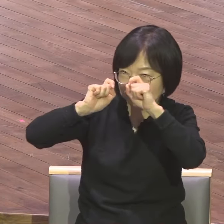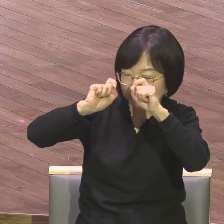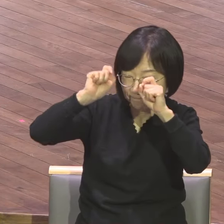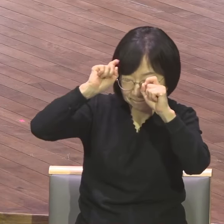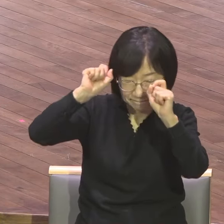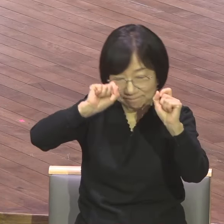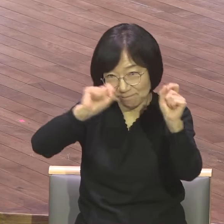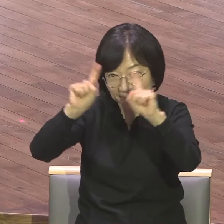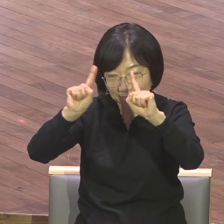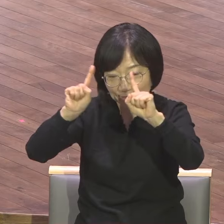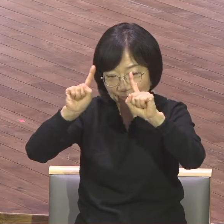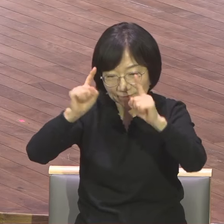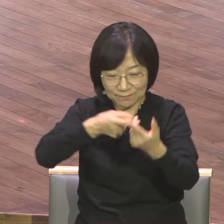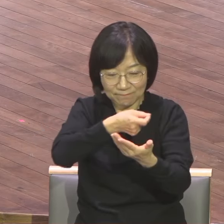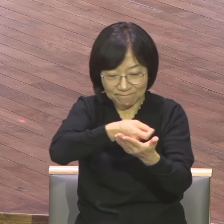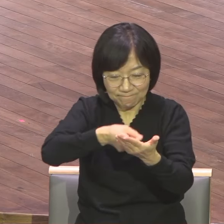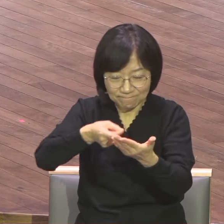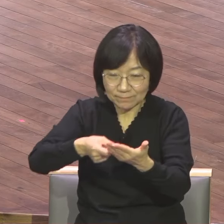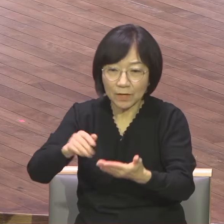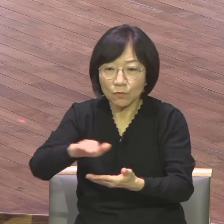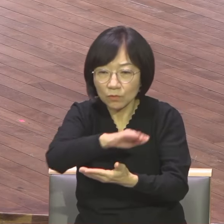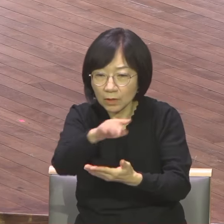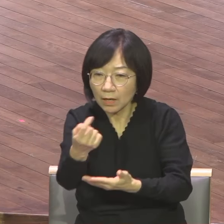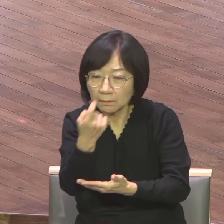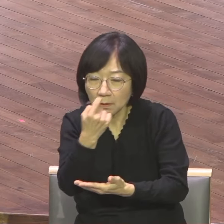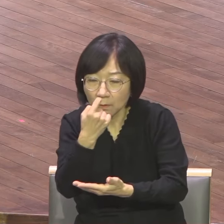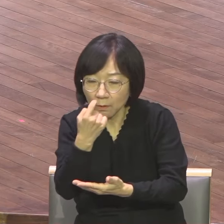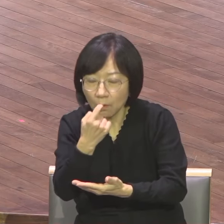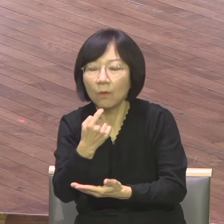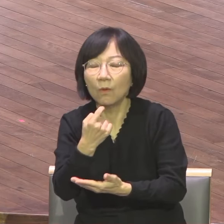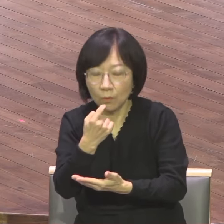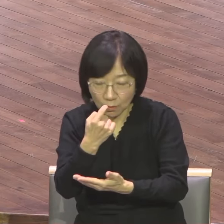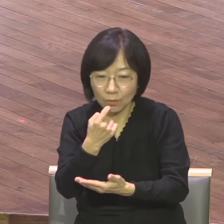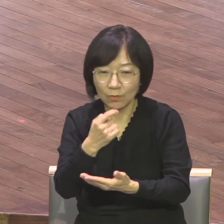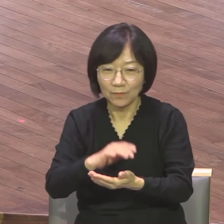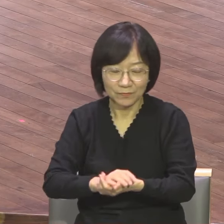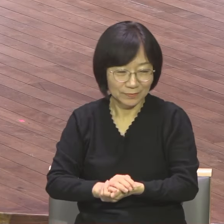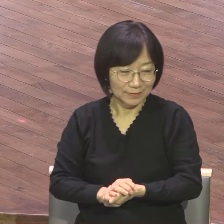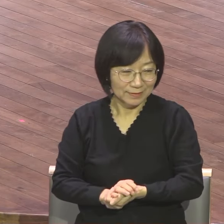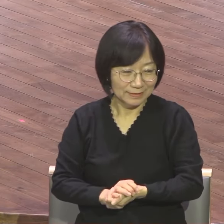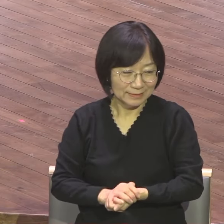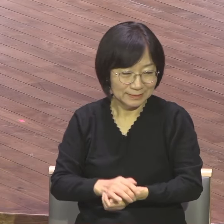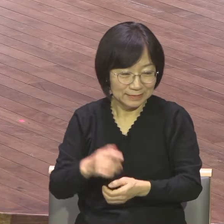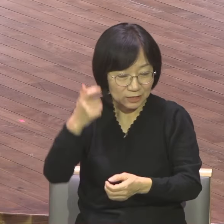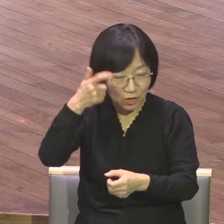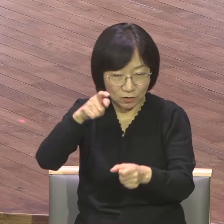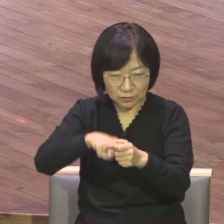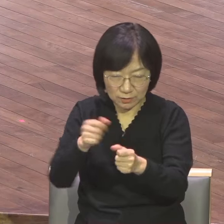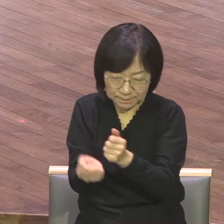삶의 현장에서 영적 영향력을 그렇게 입히는 데 있어서 가장 중요한 발판이 된다.